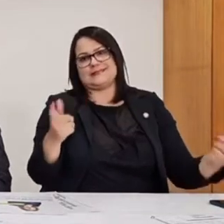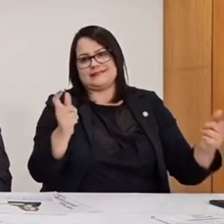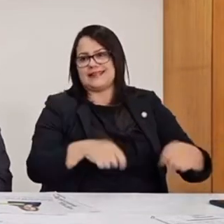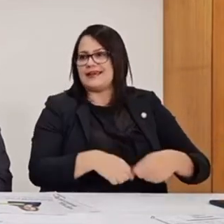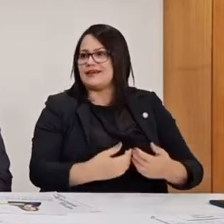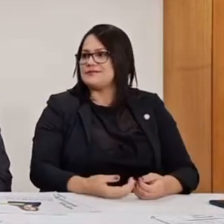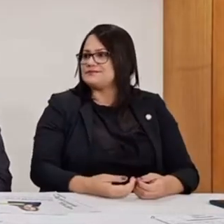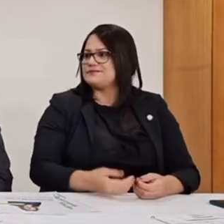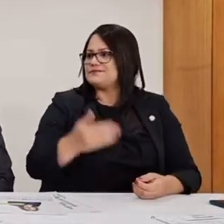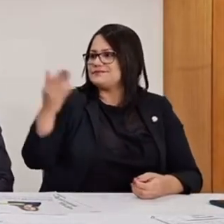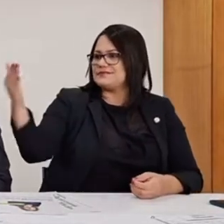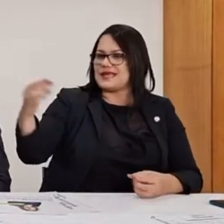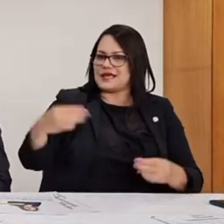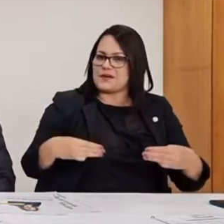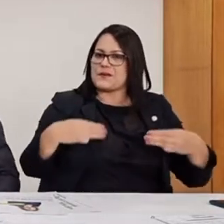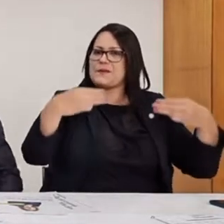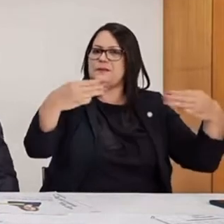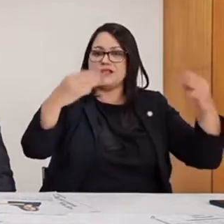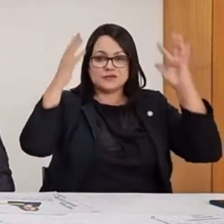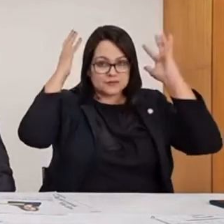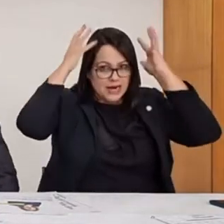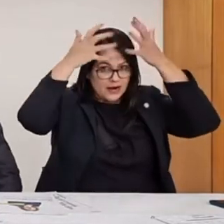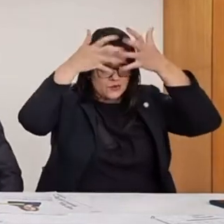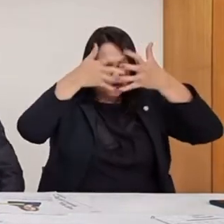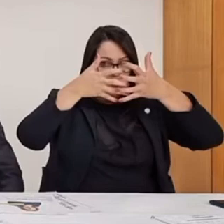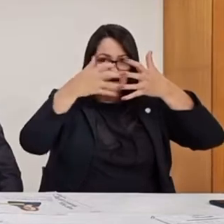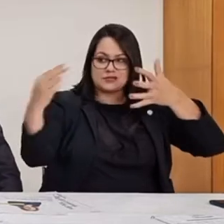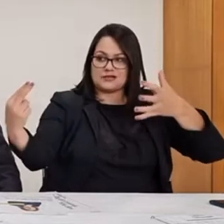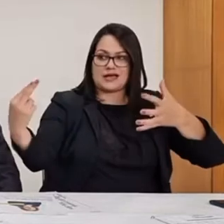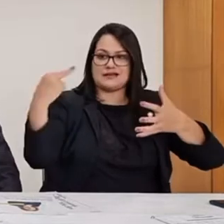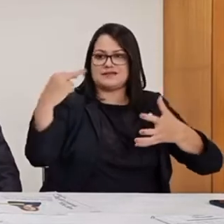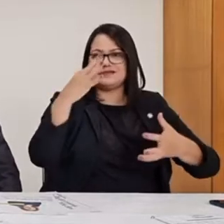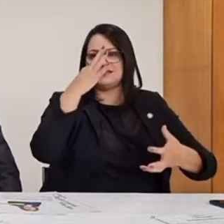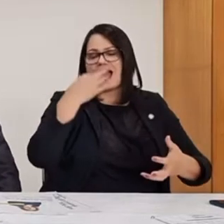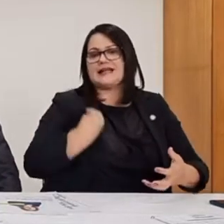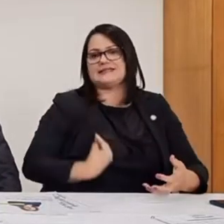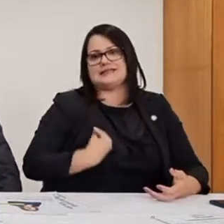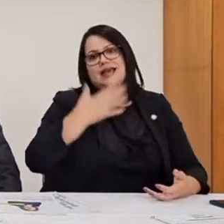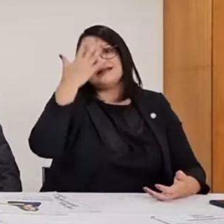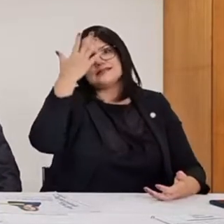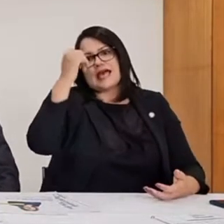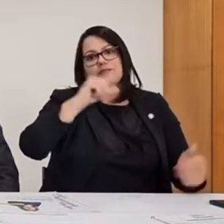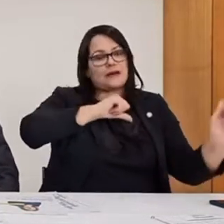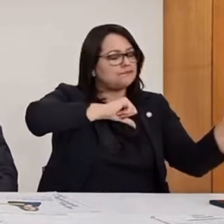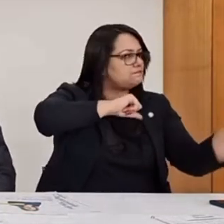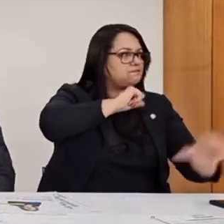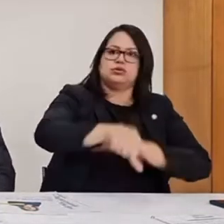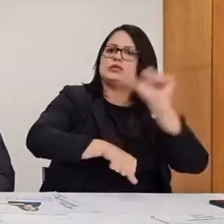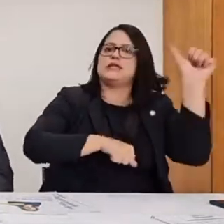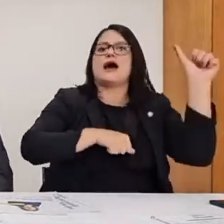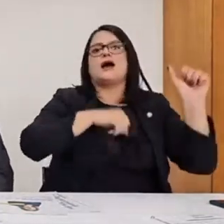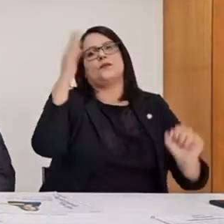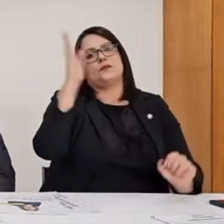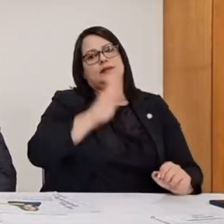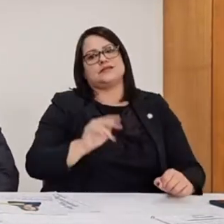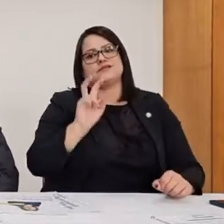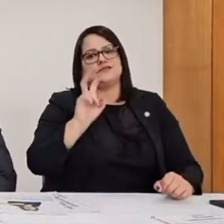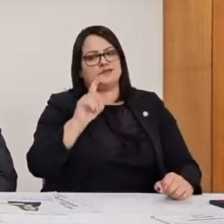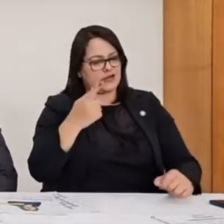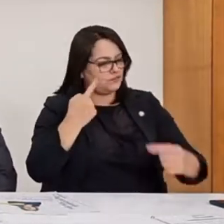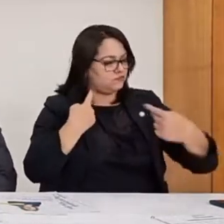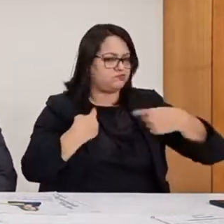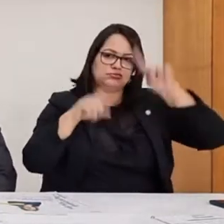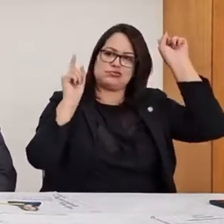nosso ministro Marcos Pontes assistindo a live. Ele sabe a mudança que vai ter o Brasil do 5G. Então a gente vai